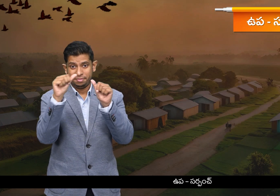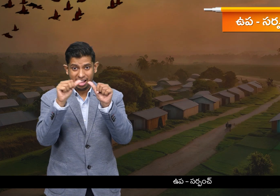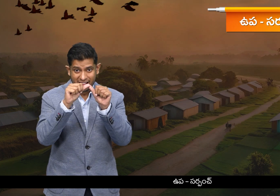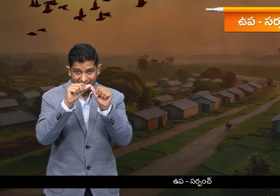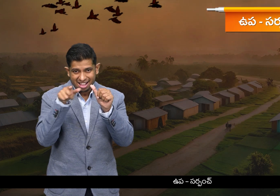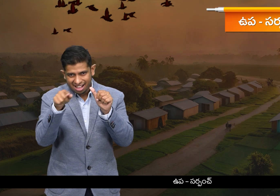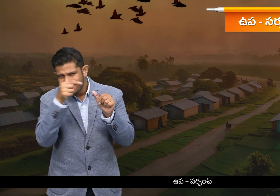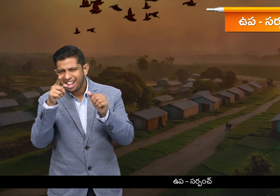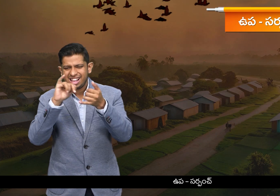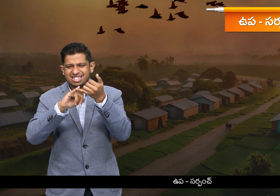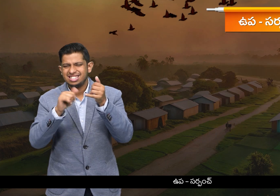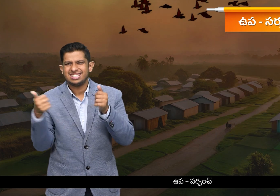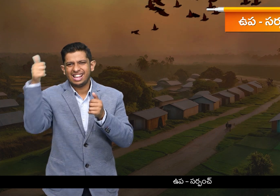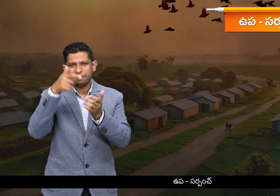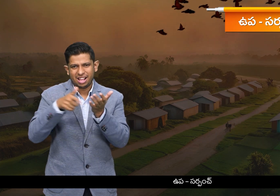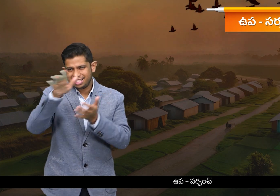ఉప సర్పంచ్.